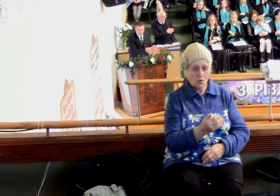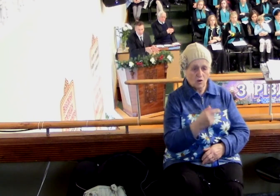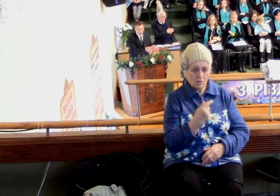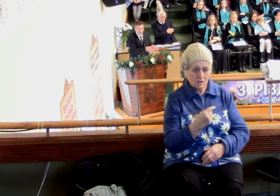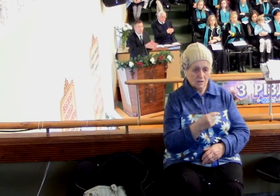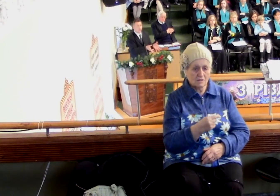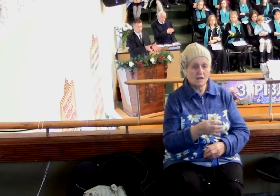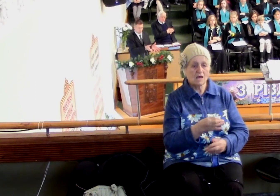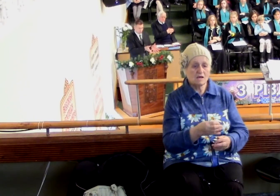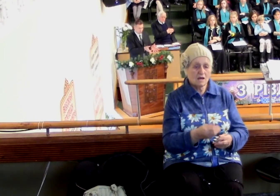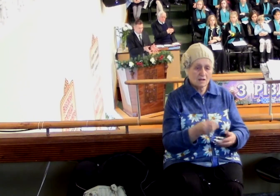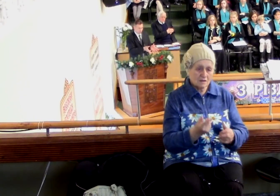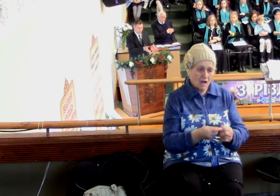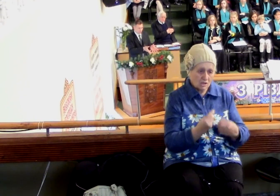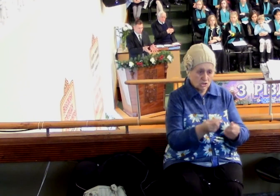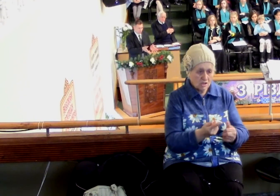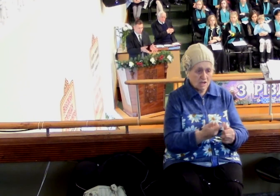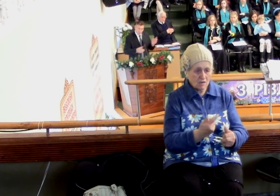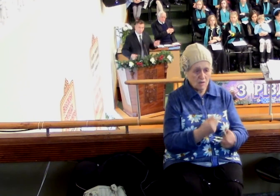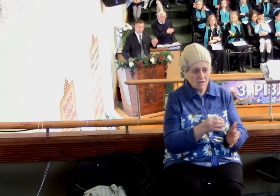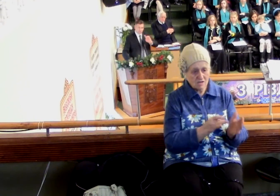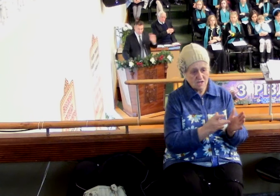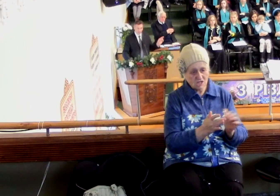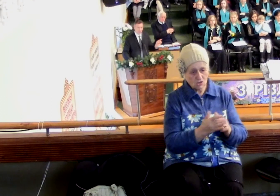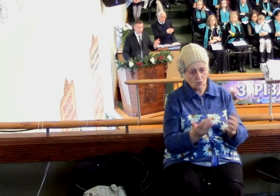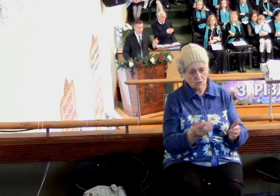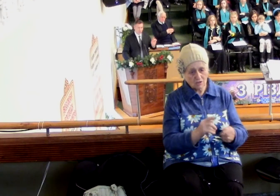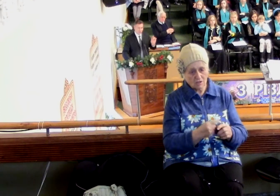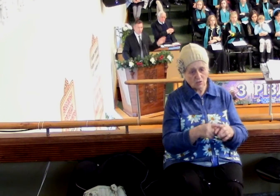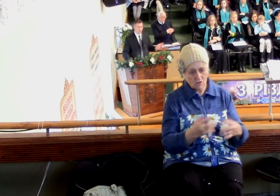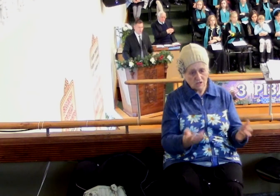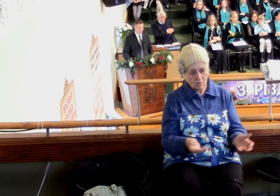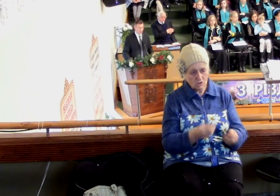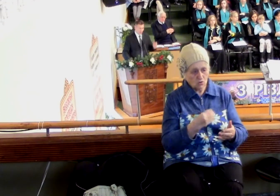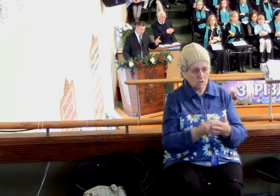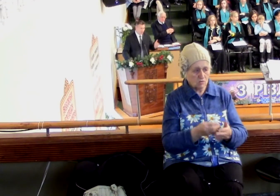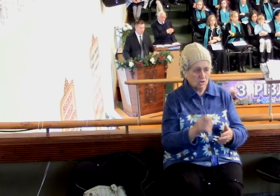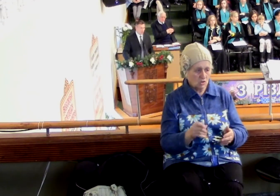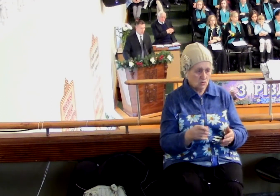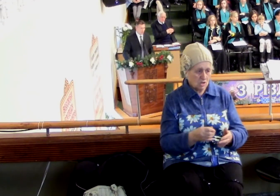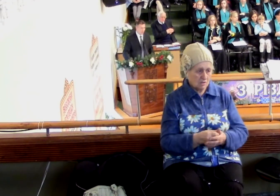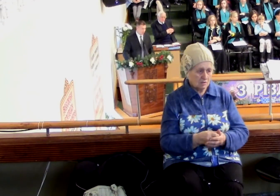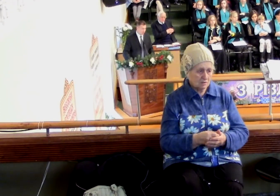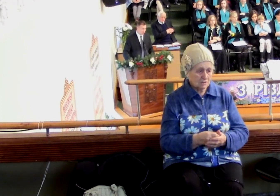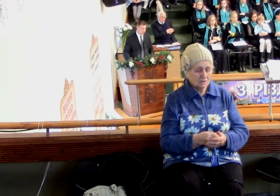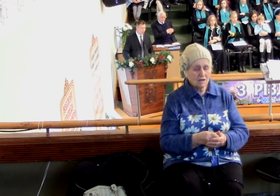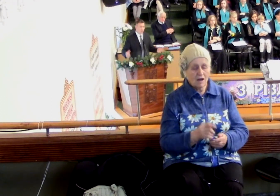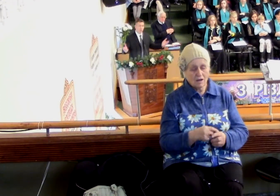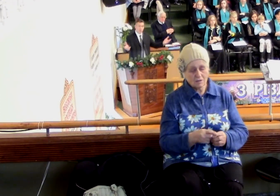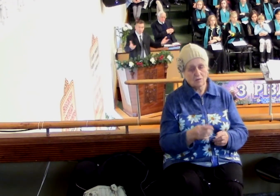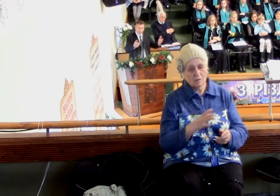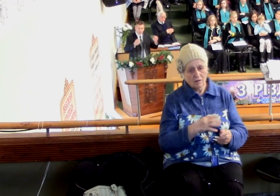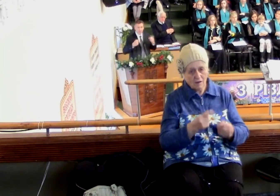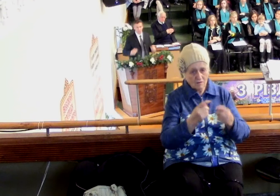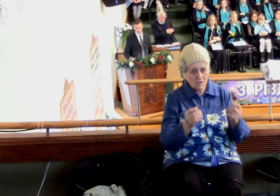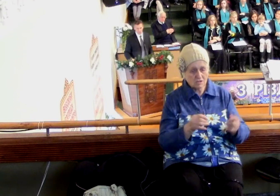спасает». Иисус. И он будет царствовать вовеки. Это была весть. Для чего?